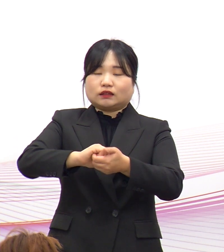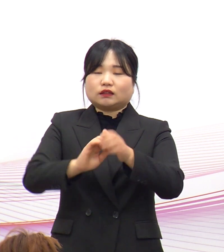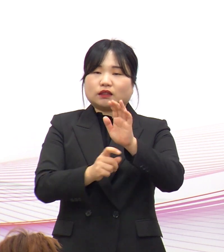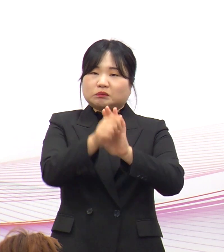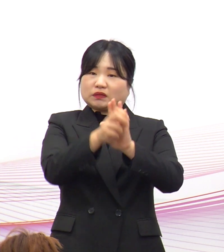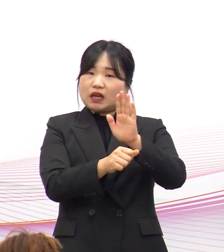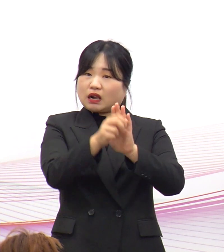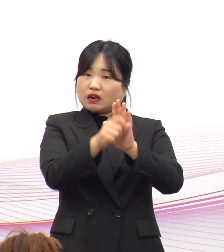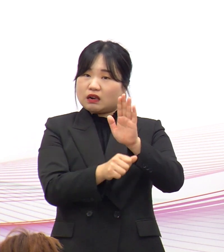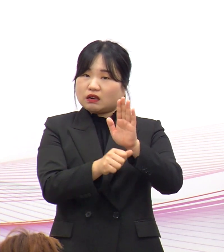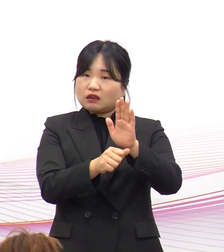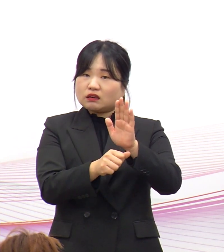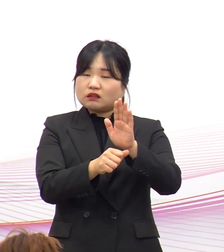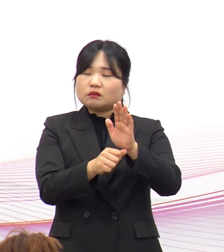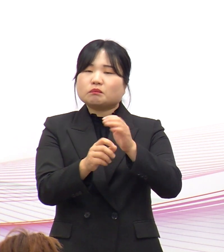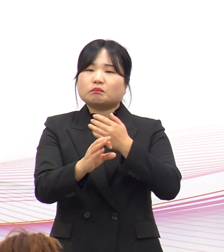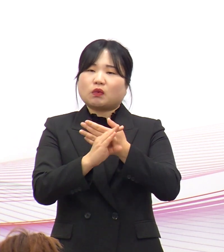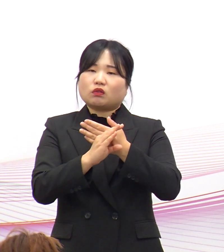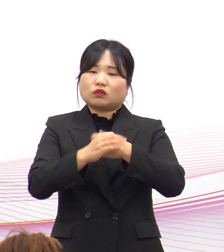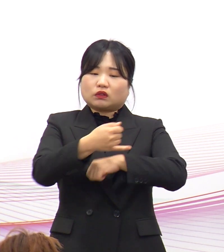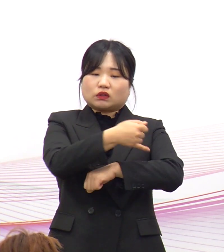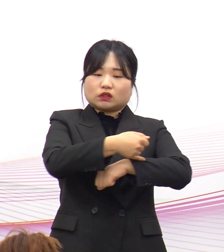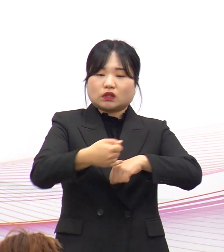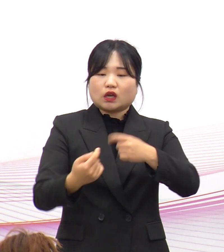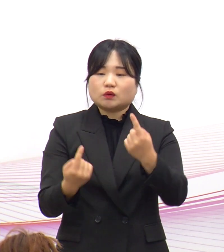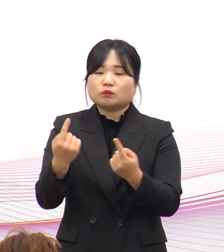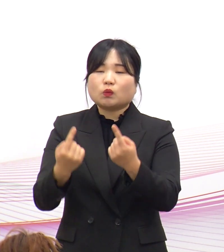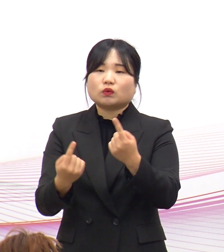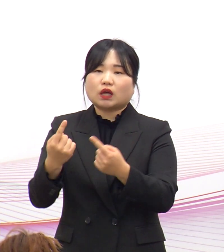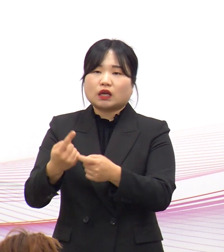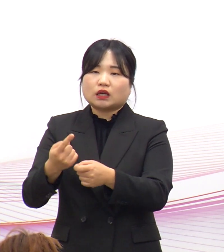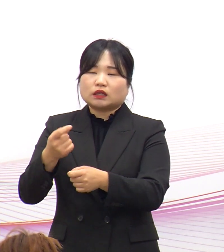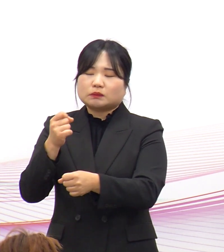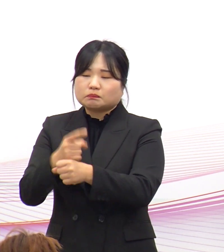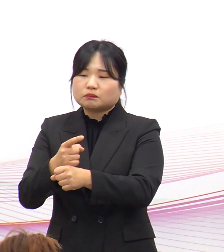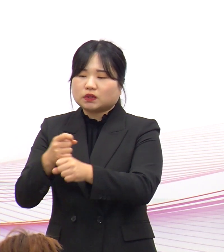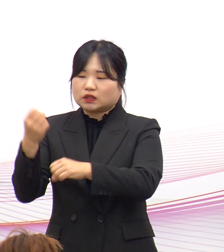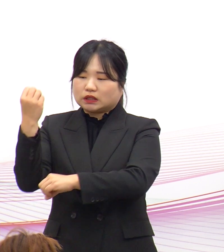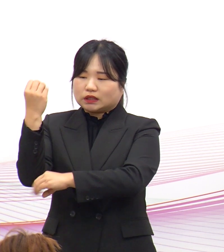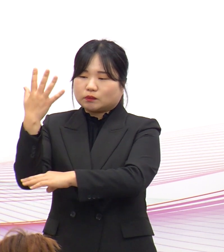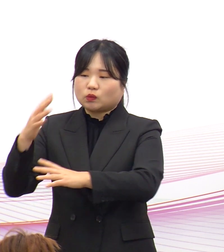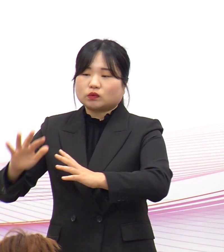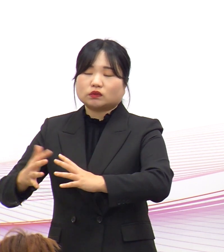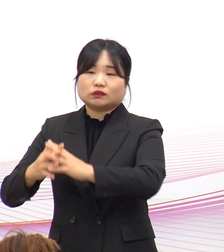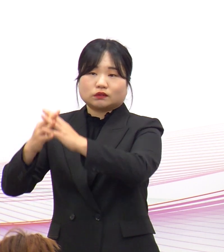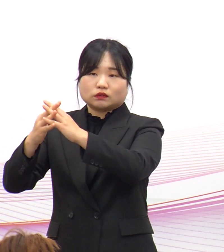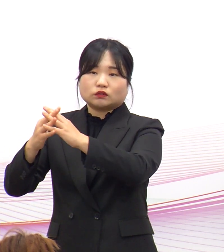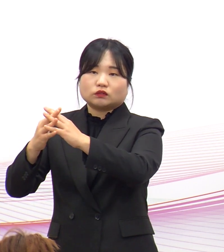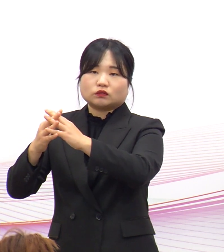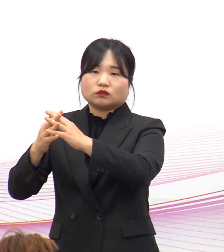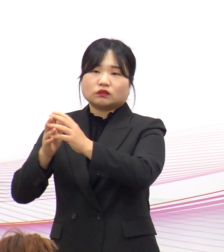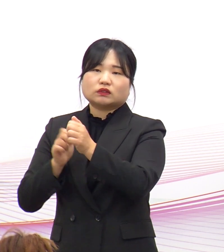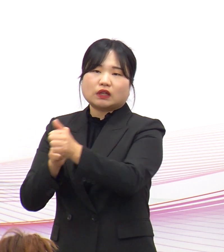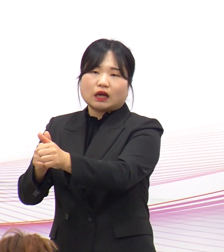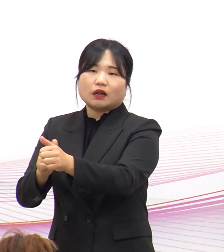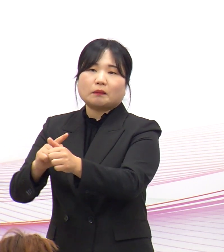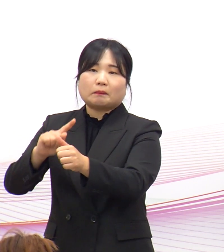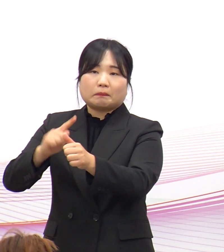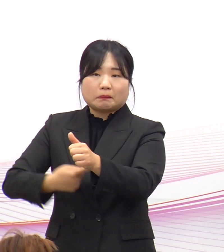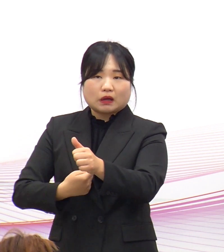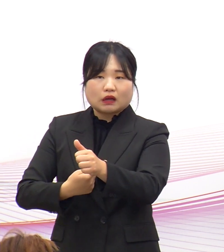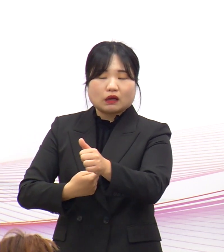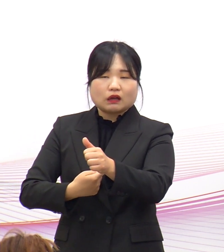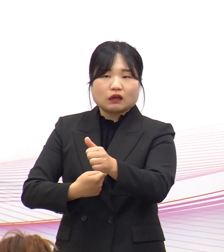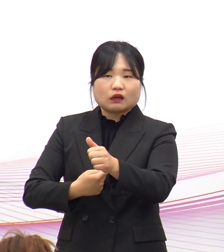제한 방식 입찰 같은 경우 이런 디자인보다는 이미 기본 설계를 바탕으로 하다 보니까